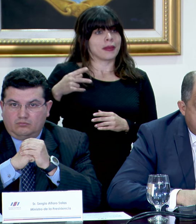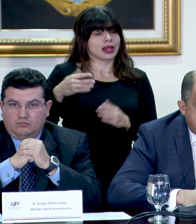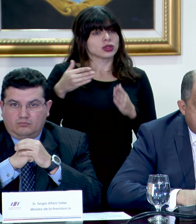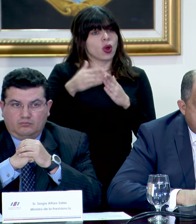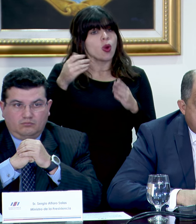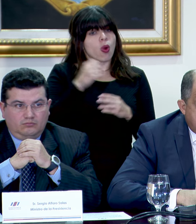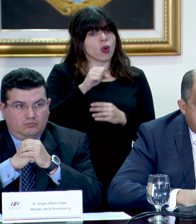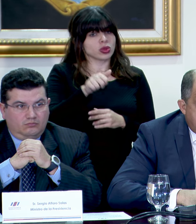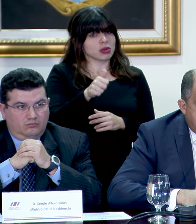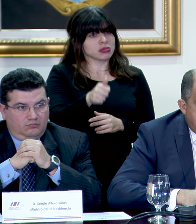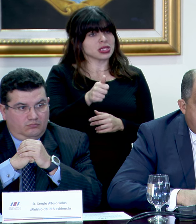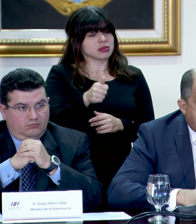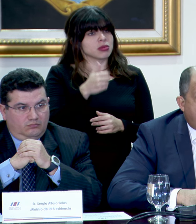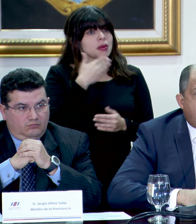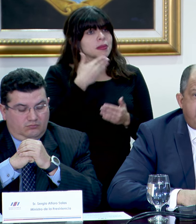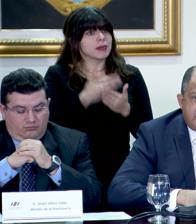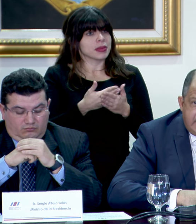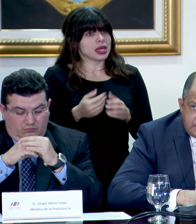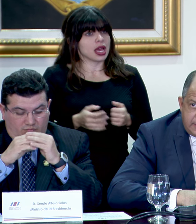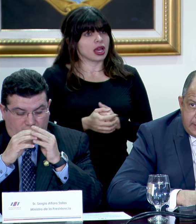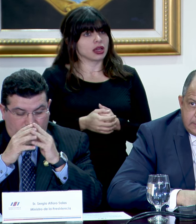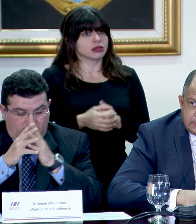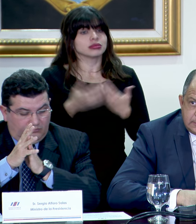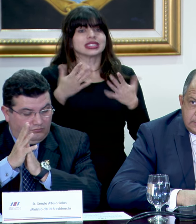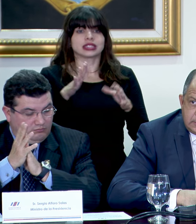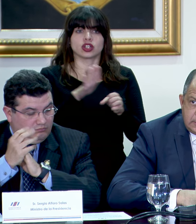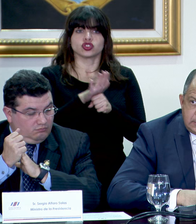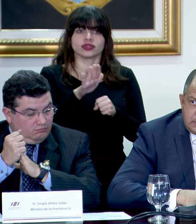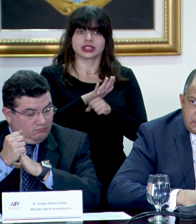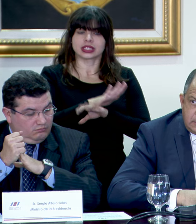bienestar. Es suficiente ya.